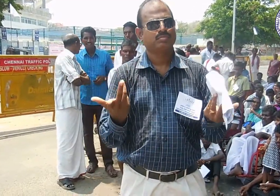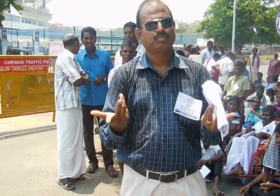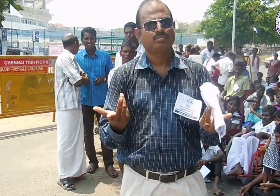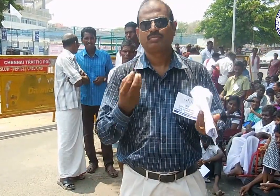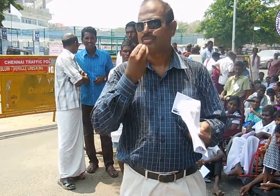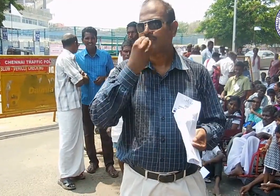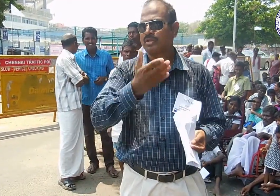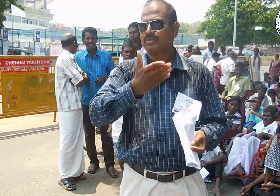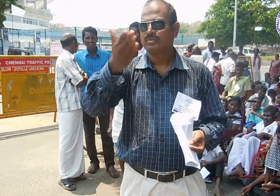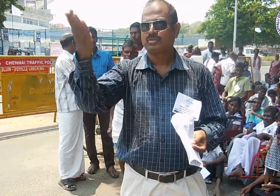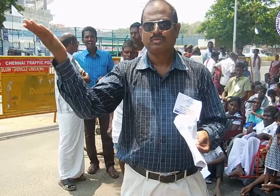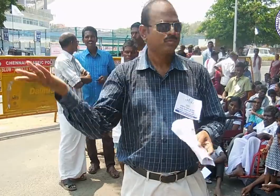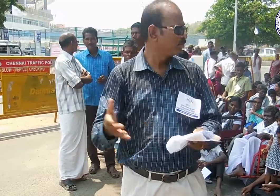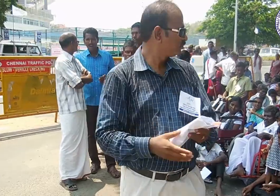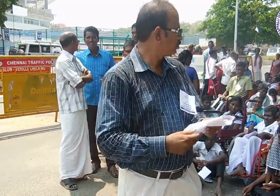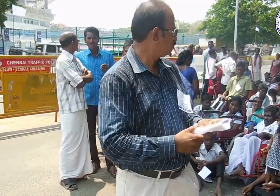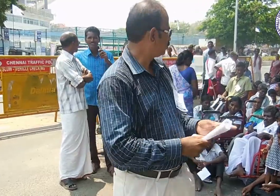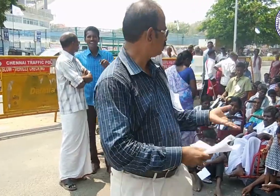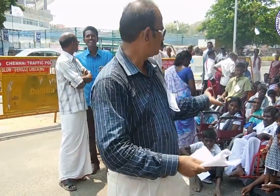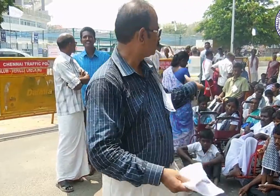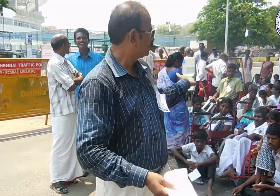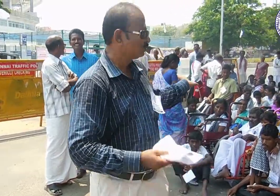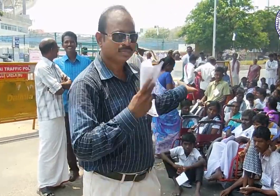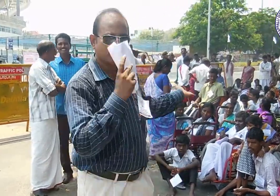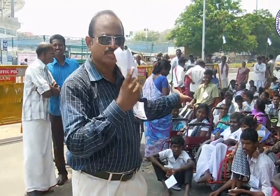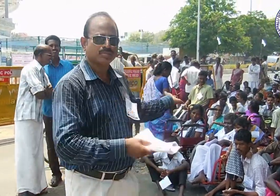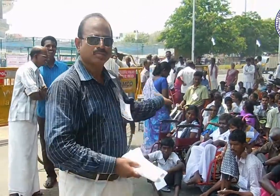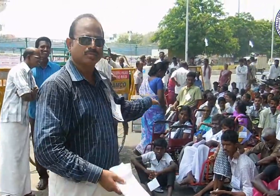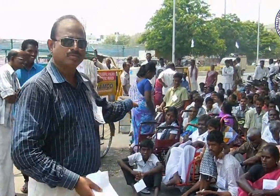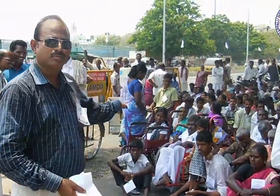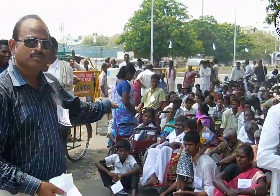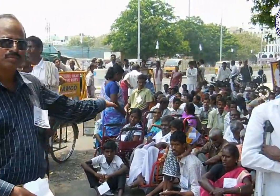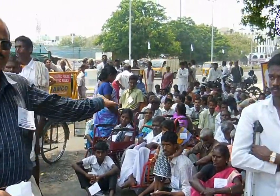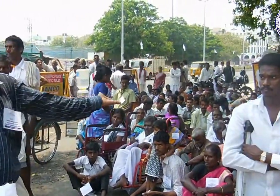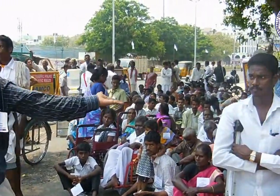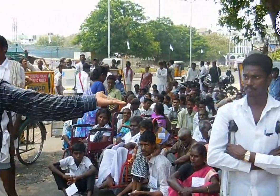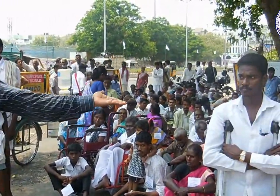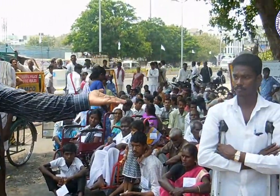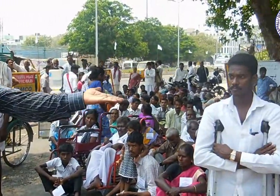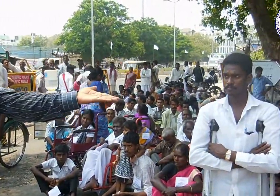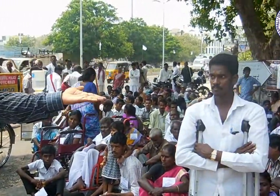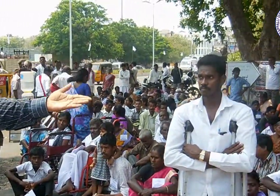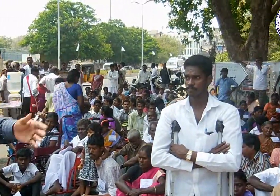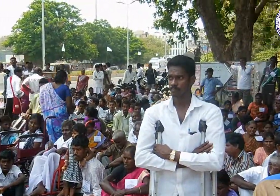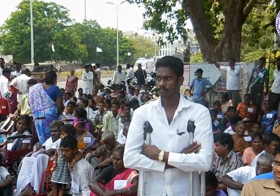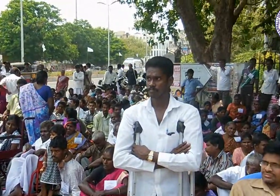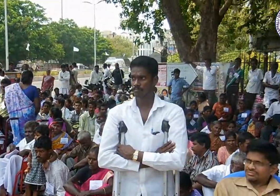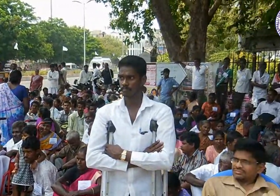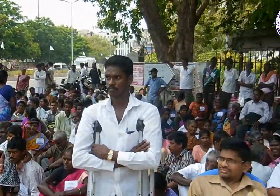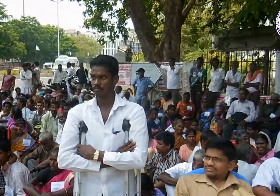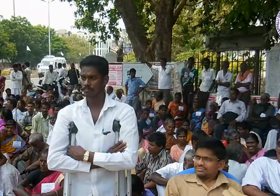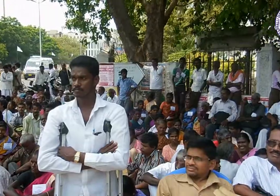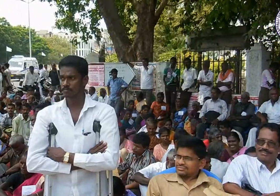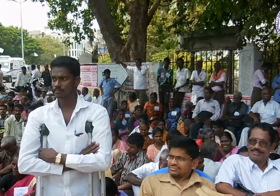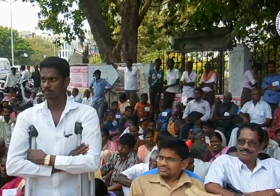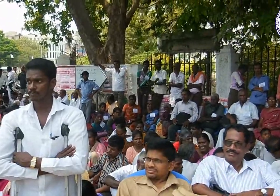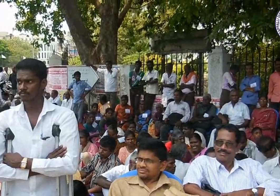70% இது அருமையான கோரிக்கை 40% மேல் இருக்கின்ற மாற்றுத்திறனாளிகளுக்கு அனைவருக்கும் அனைத்து வகையான சலுகைகளை